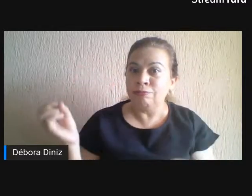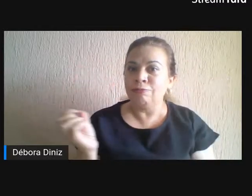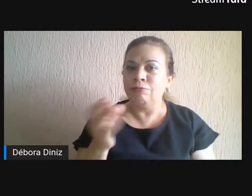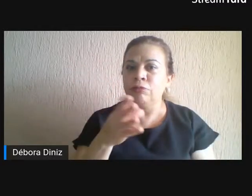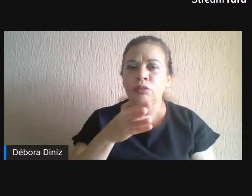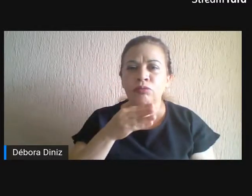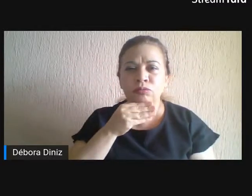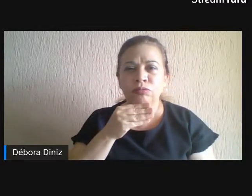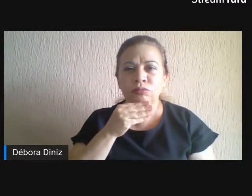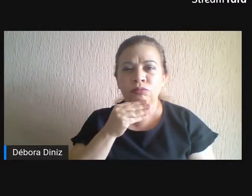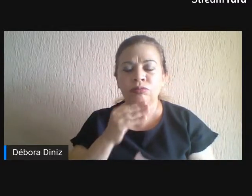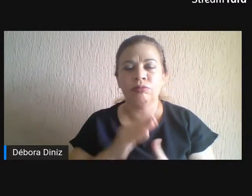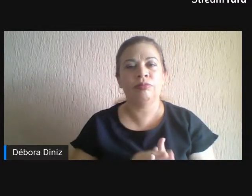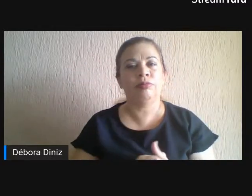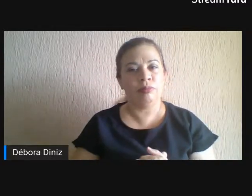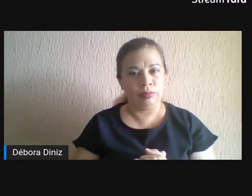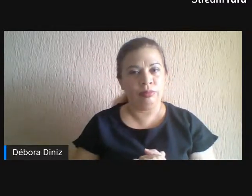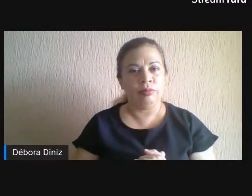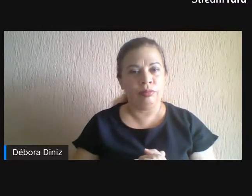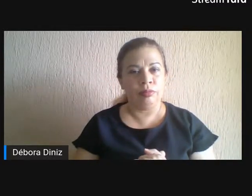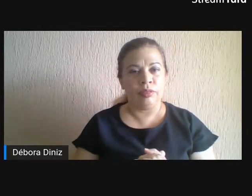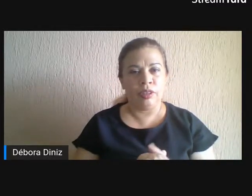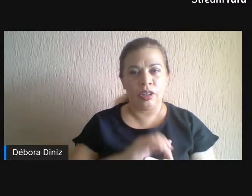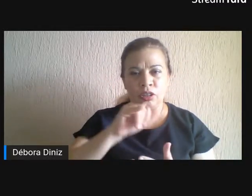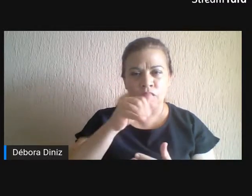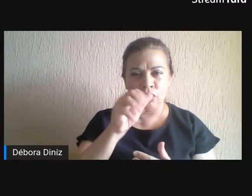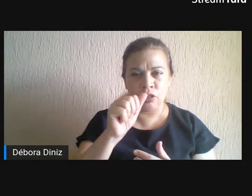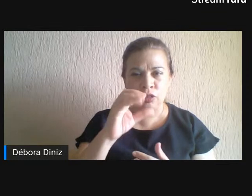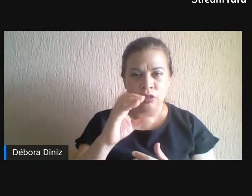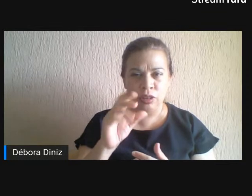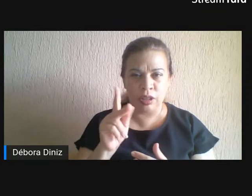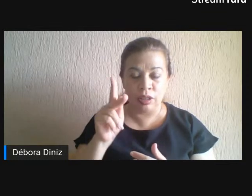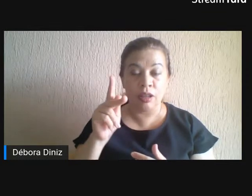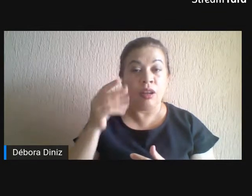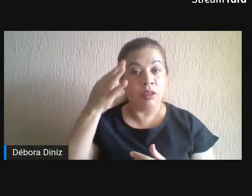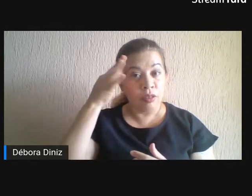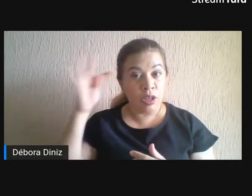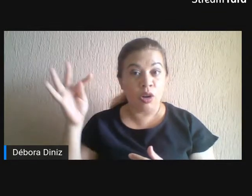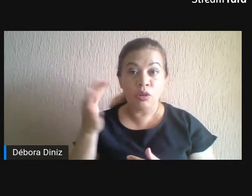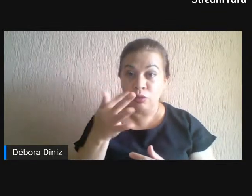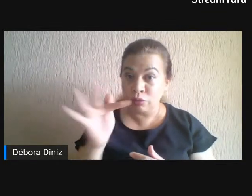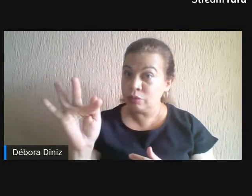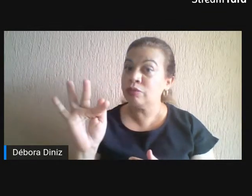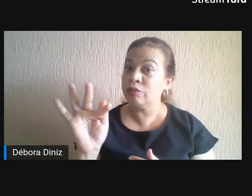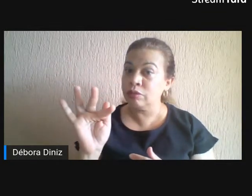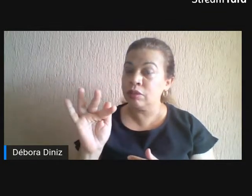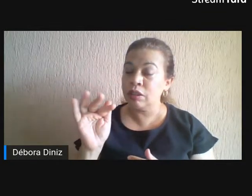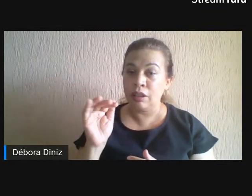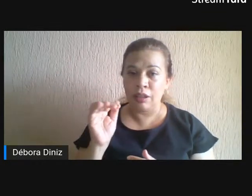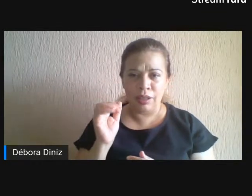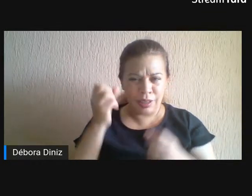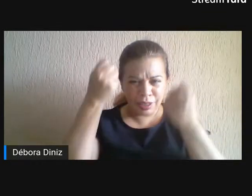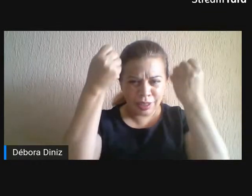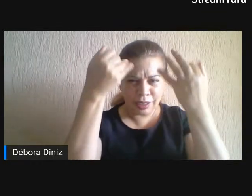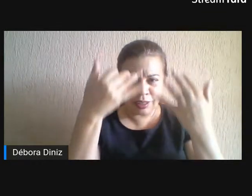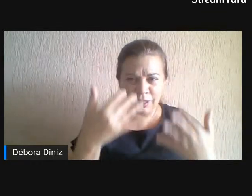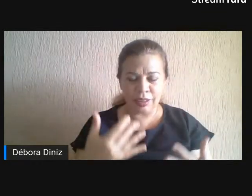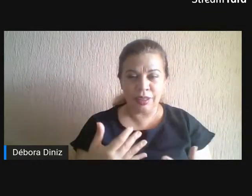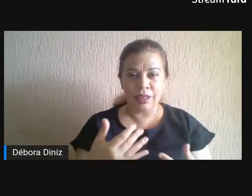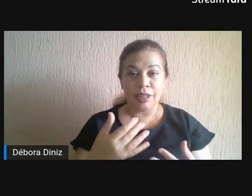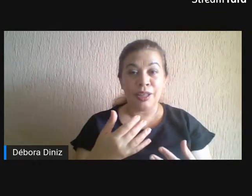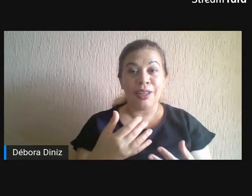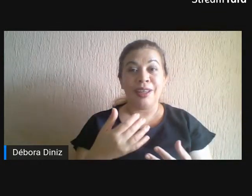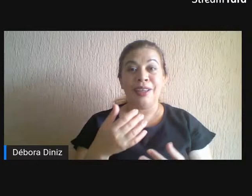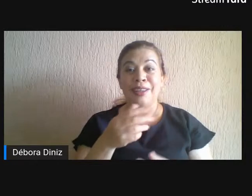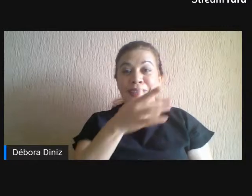conhecimentos. O Jacques Bergier, um filósofo francês, ele diz o seguinte: os espíritos são que nem